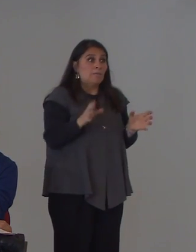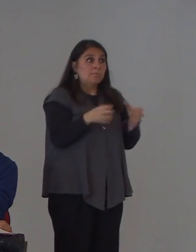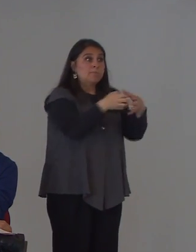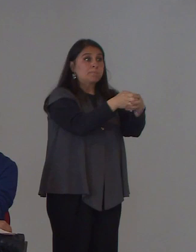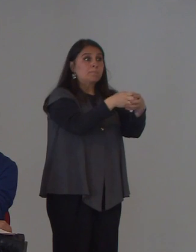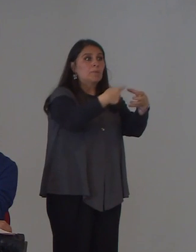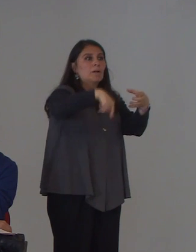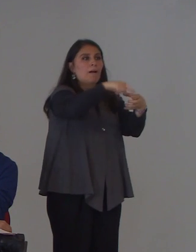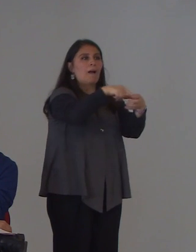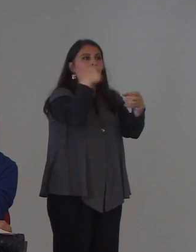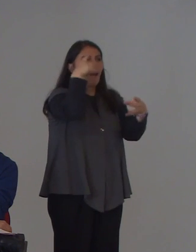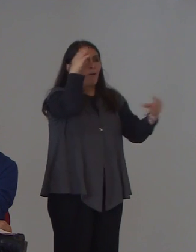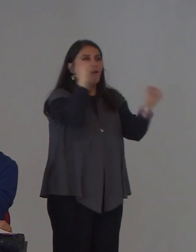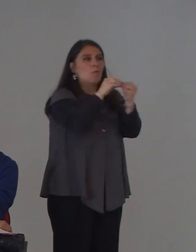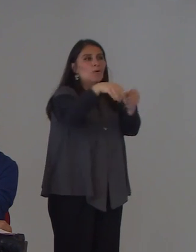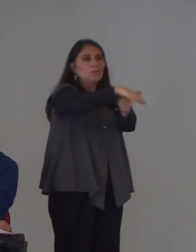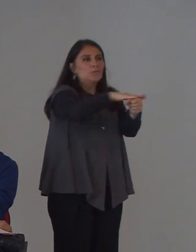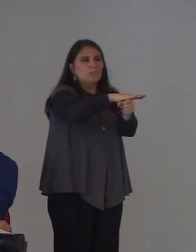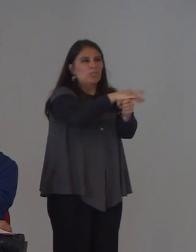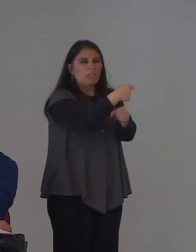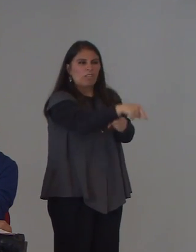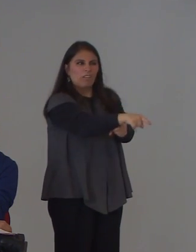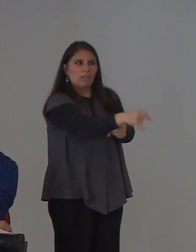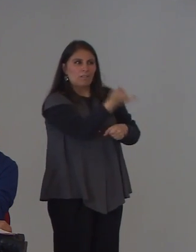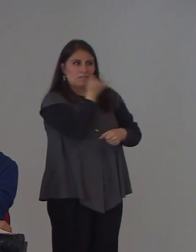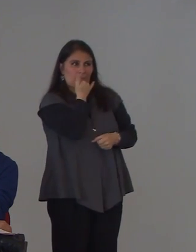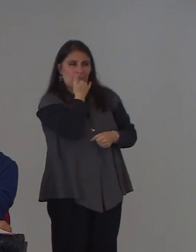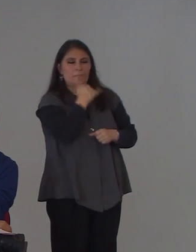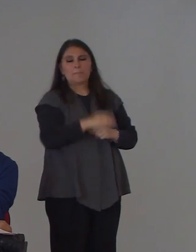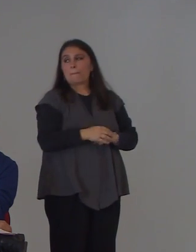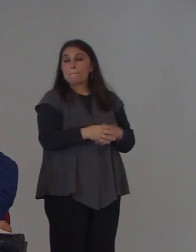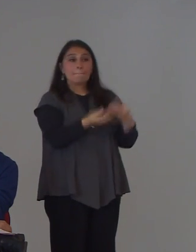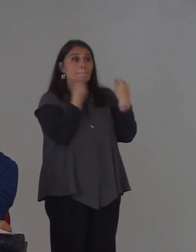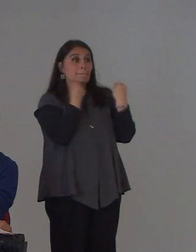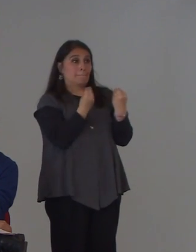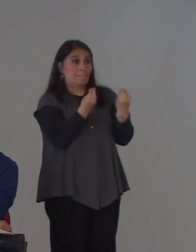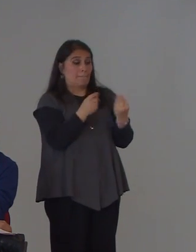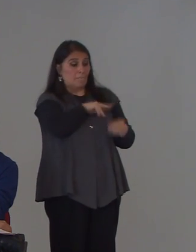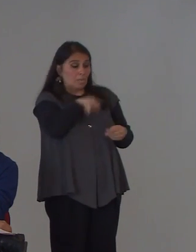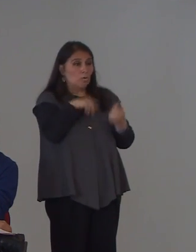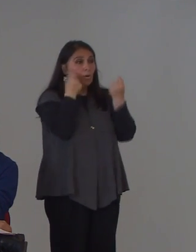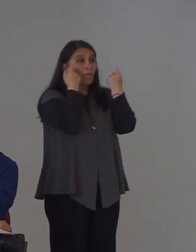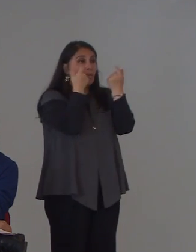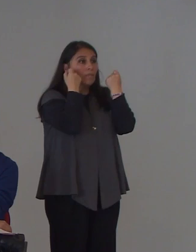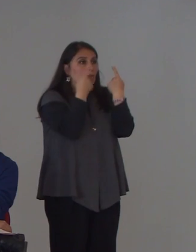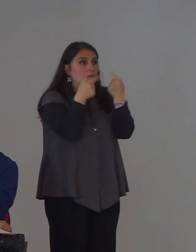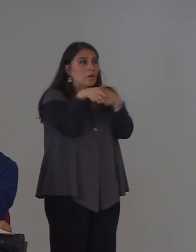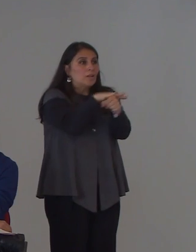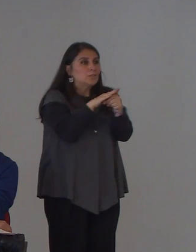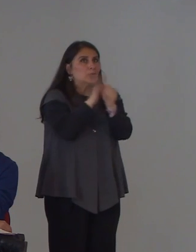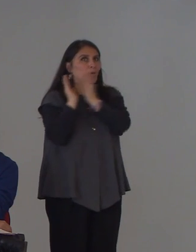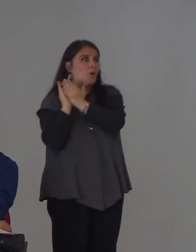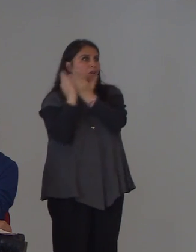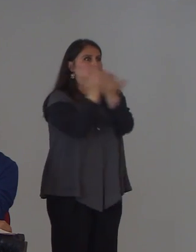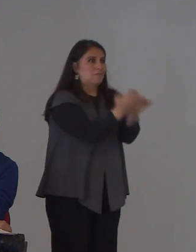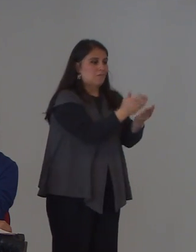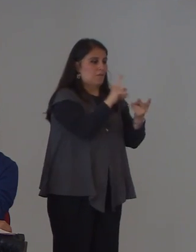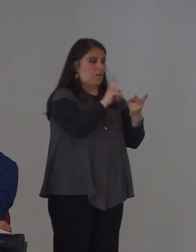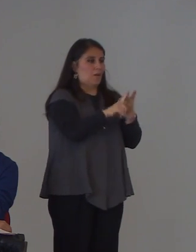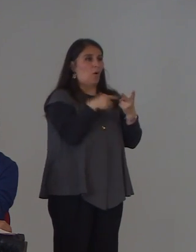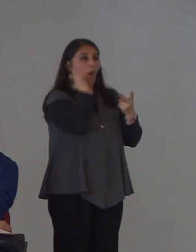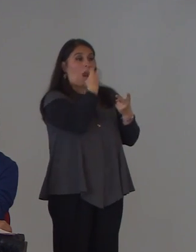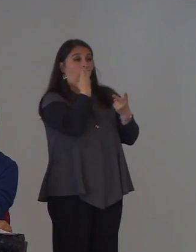situación de entender de una manera menos conceptual y teórica el papel de la literatura o la